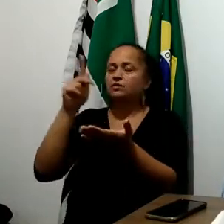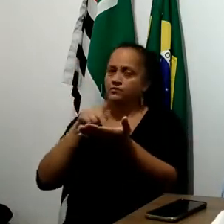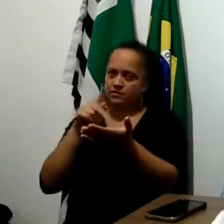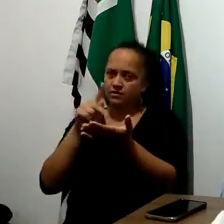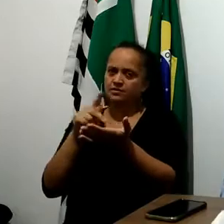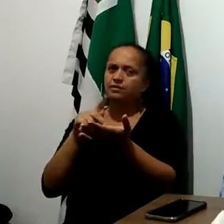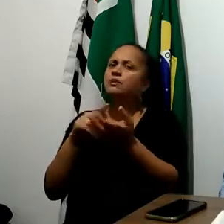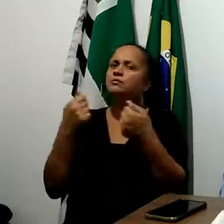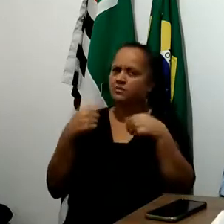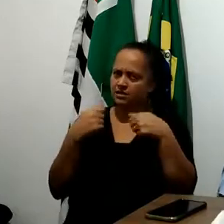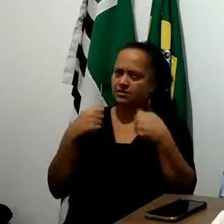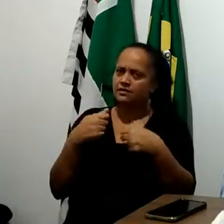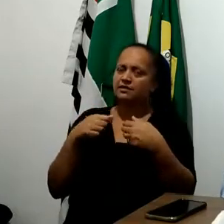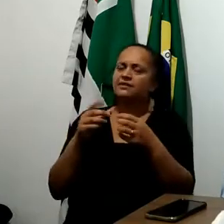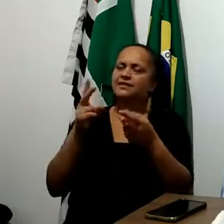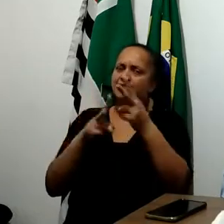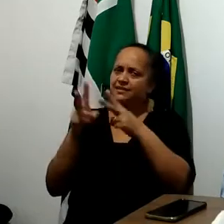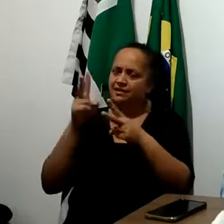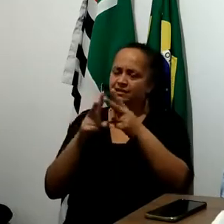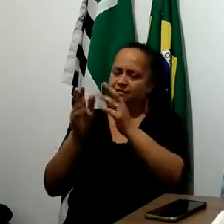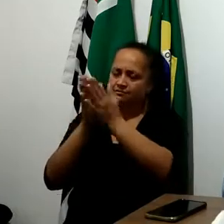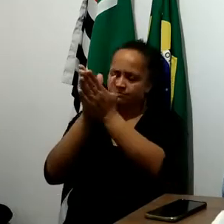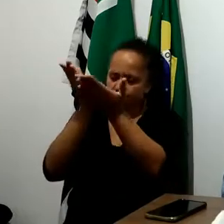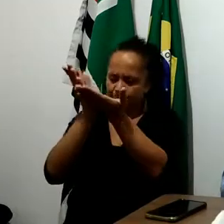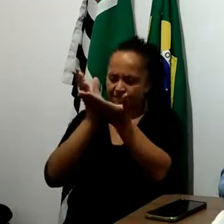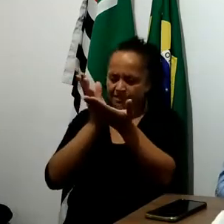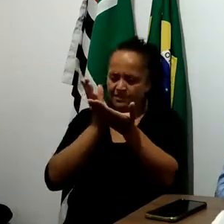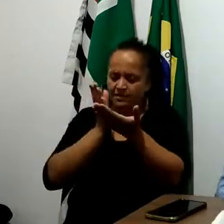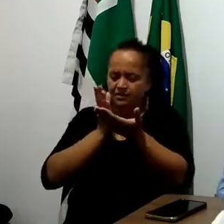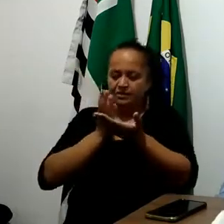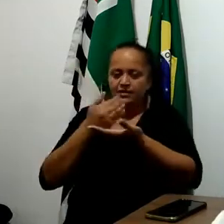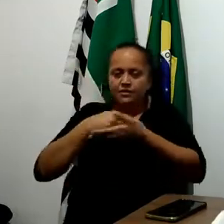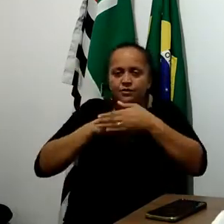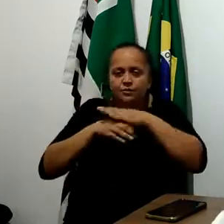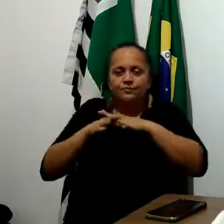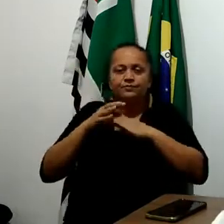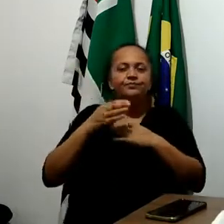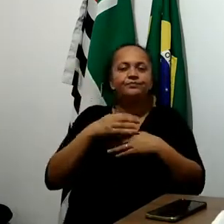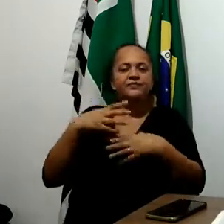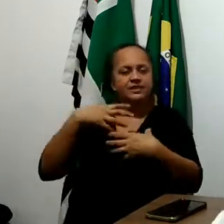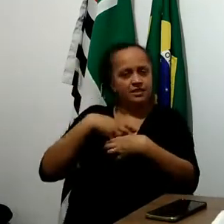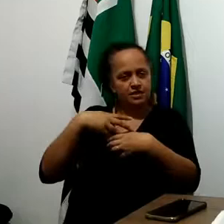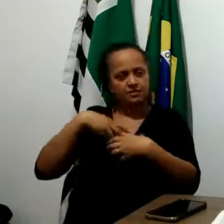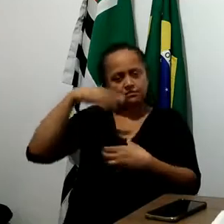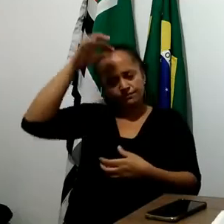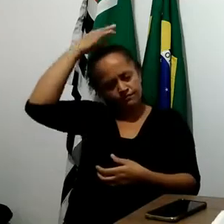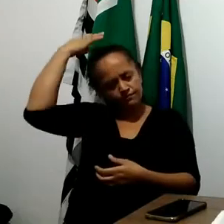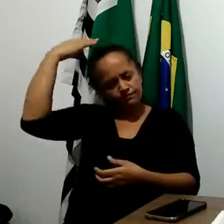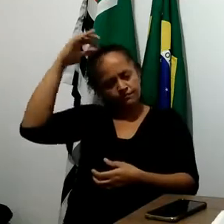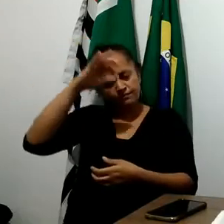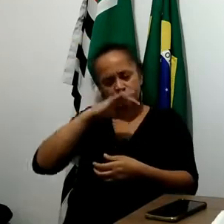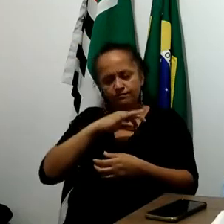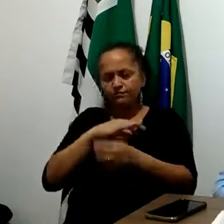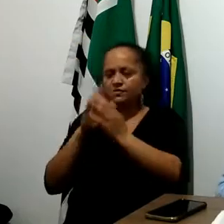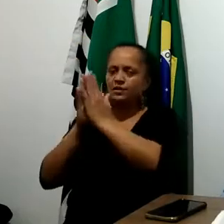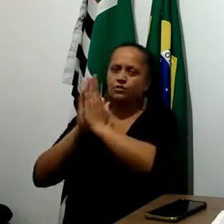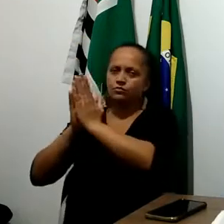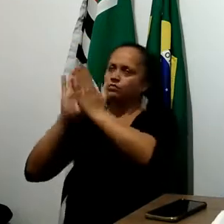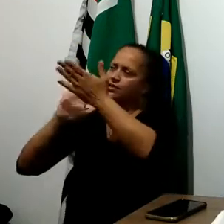nos encher da palavra. Nós temos que nos encher do Espírito através da oração,